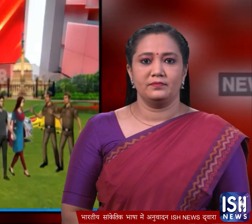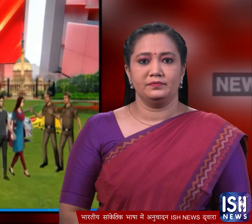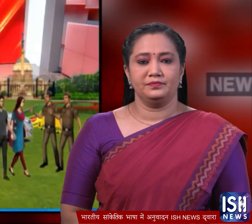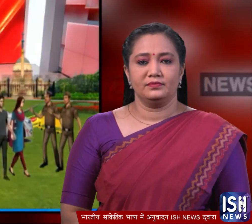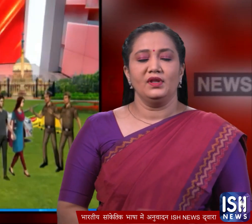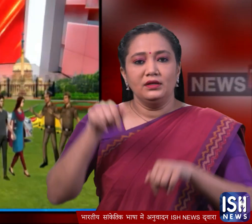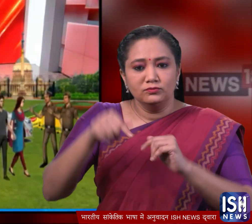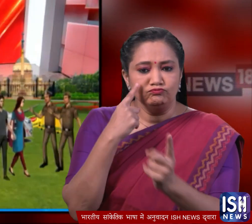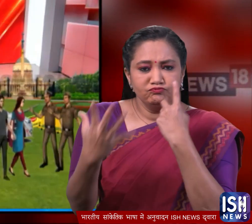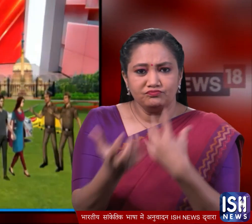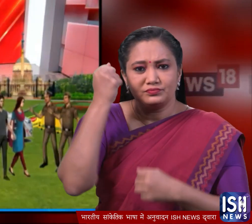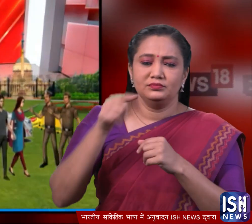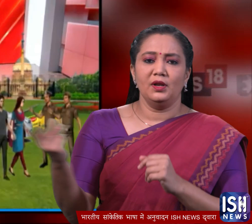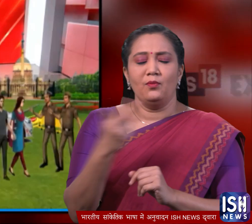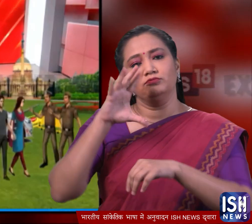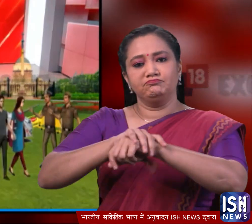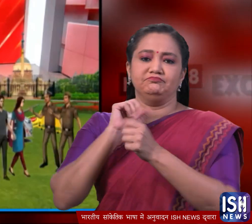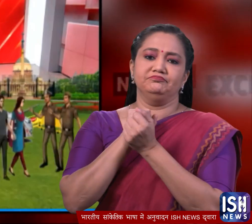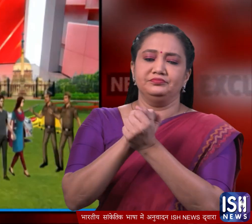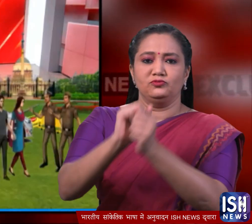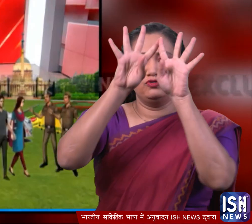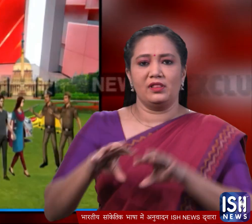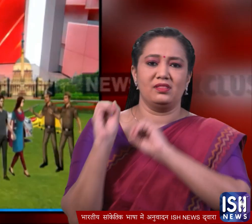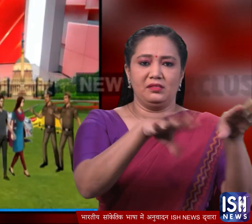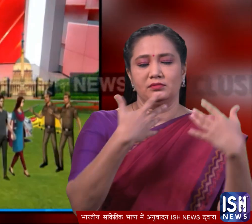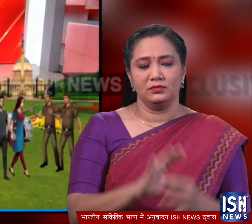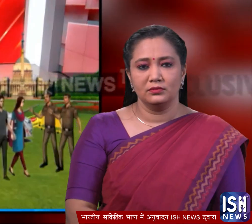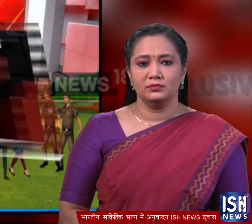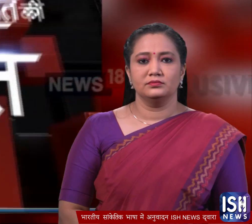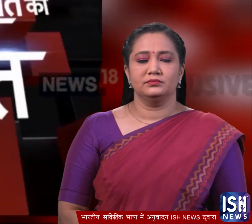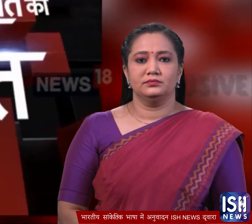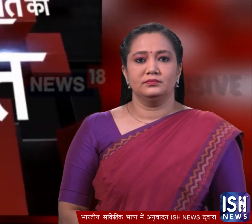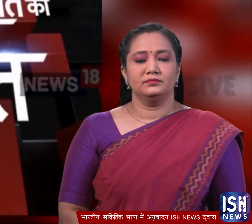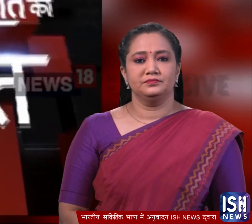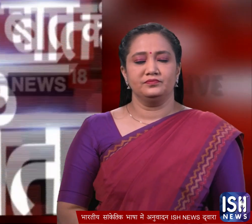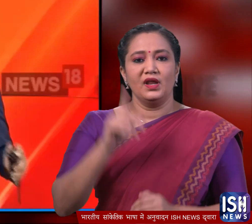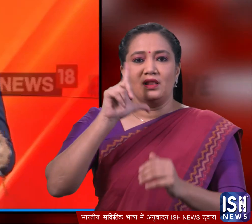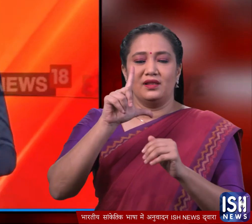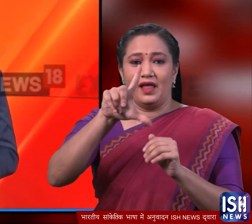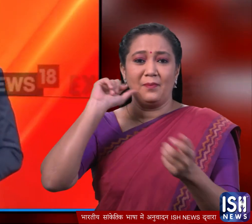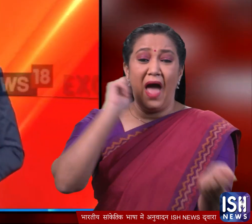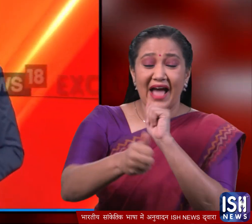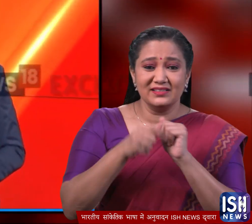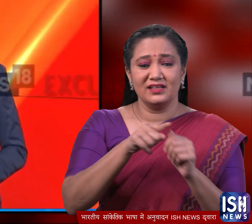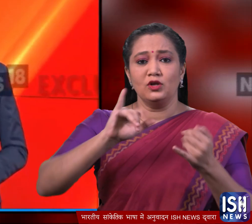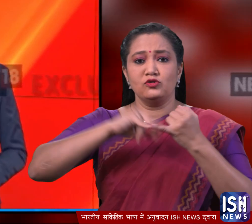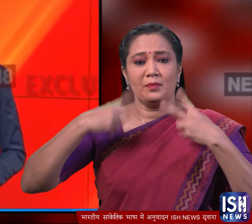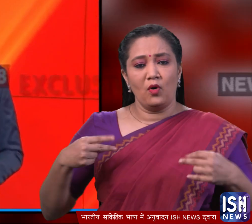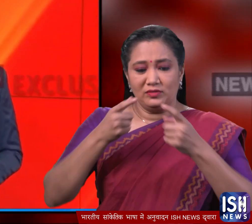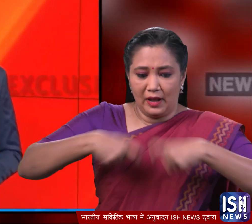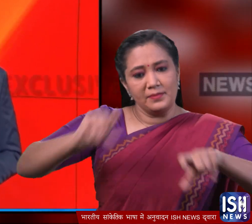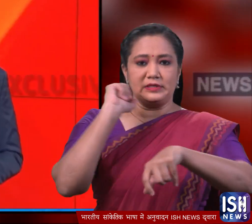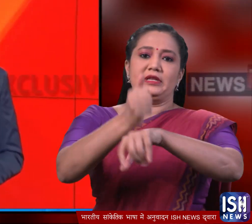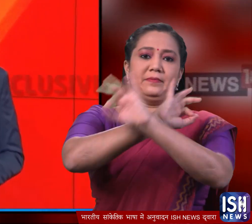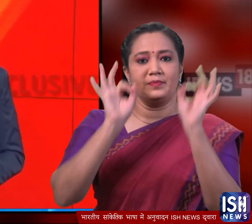जानकारी भी सामने आई। मामला सामने आने के बाद दोनों को गिरफ्तार कर जेल भेज दिया गया। लखीमपुर केस की जांच के लिए सुप्रीम कोर्ट